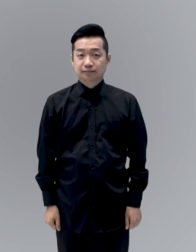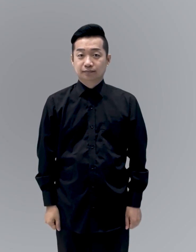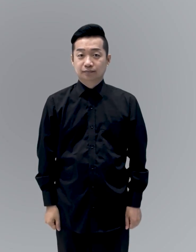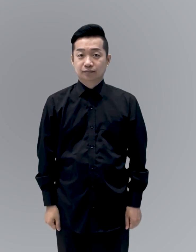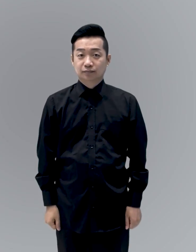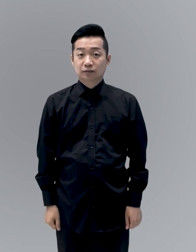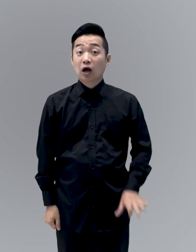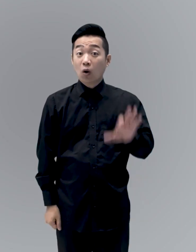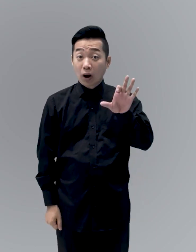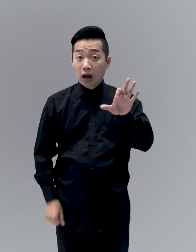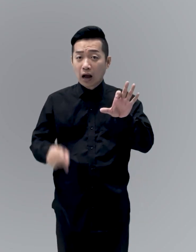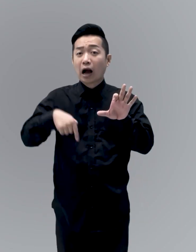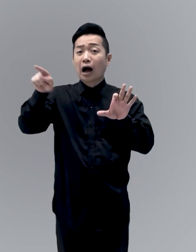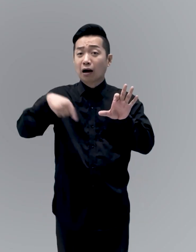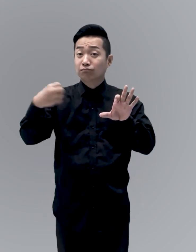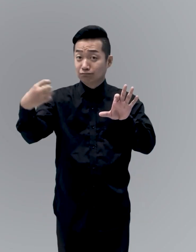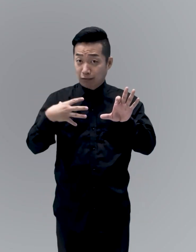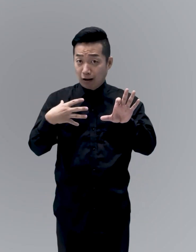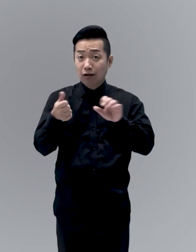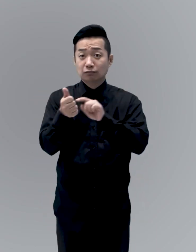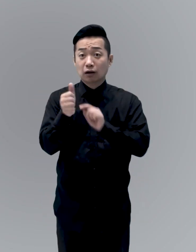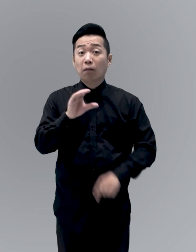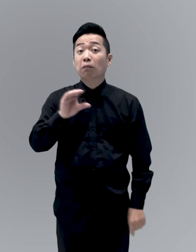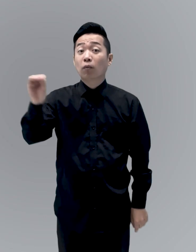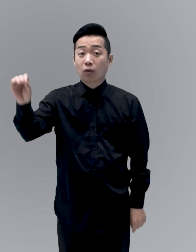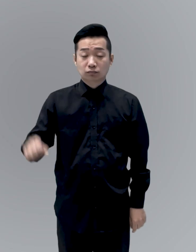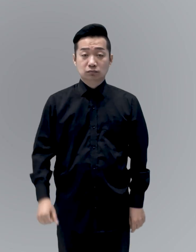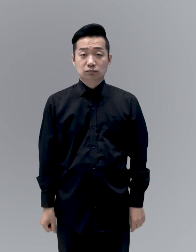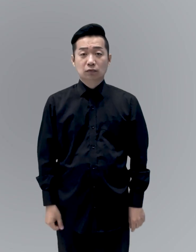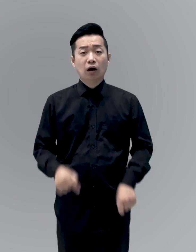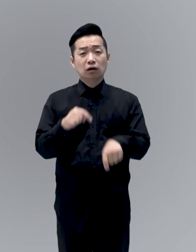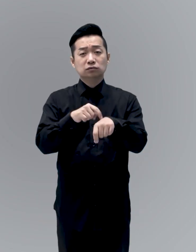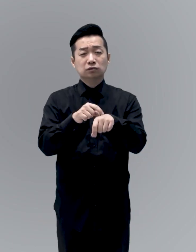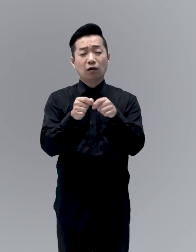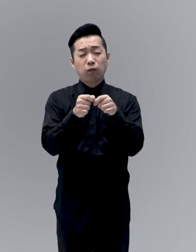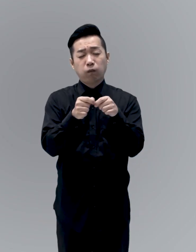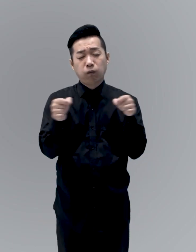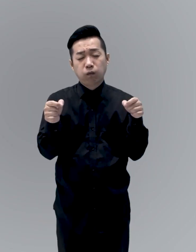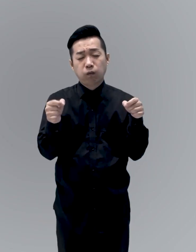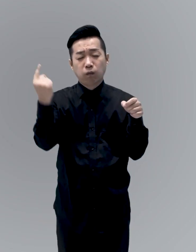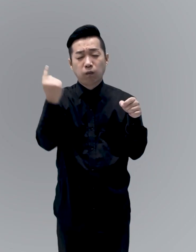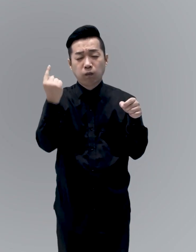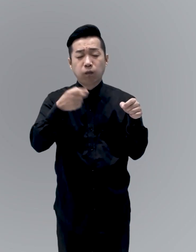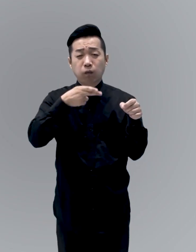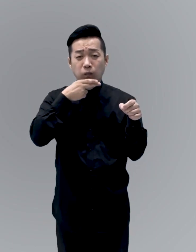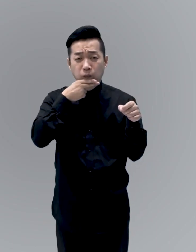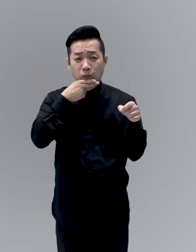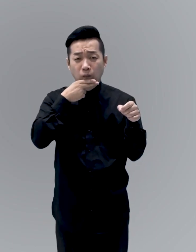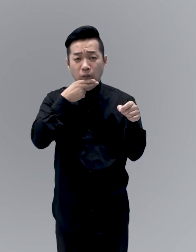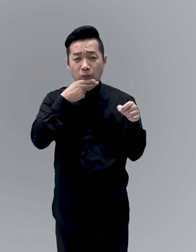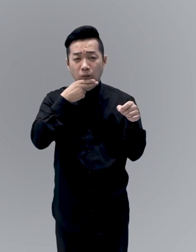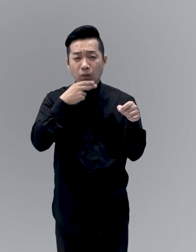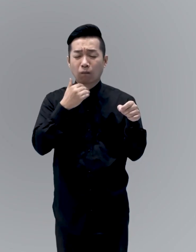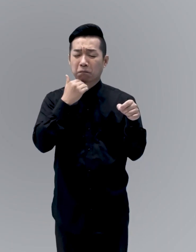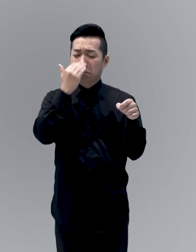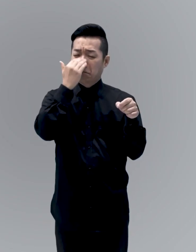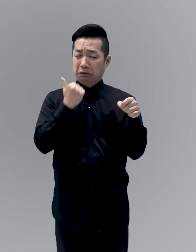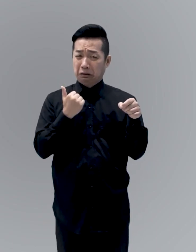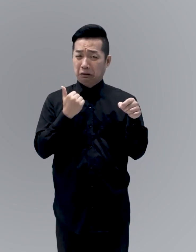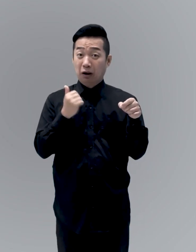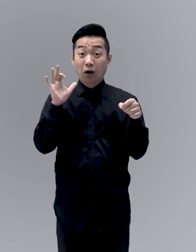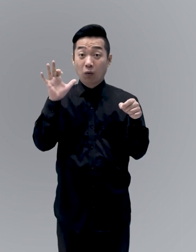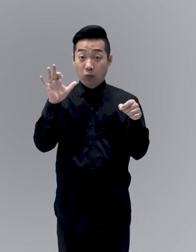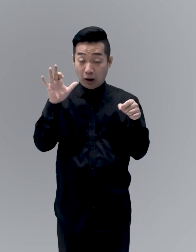그런데 잠시 화장실에 다녀온다며 자리를 비운 그가 한참이 지나도 돌아오지 않았고 기다리다